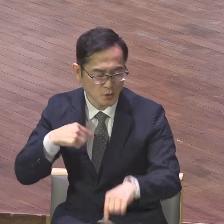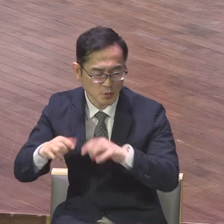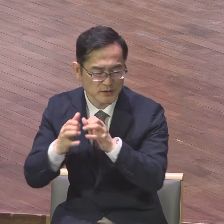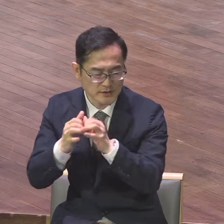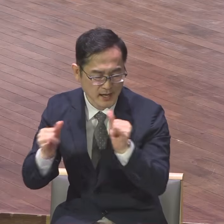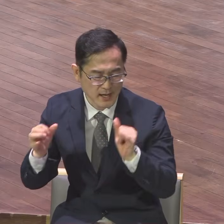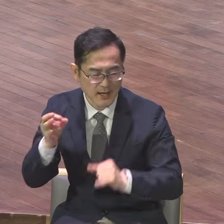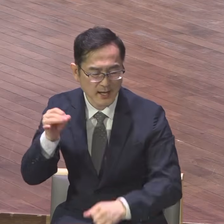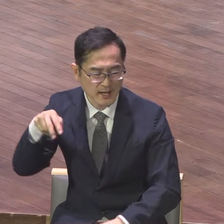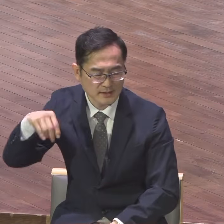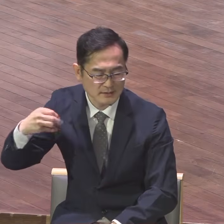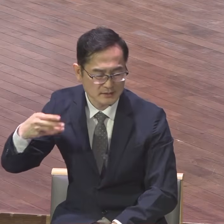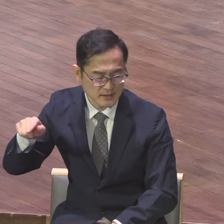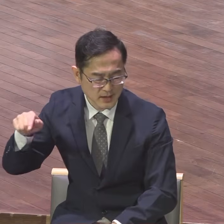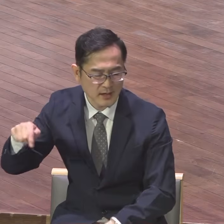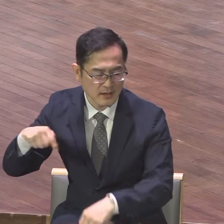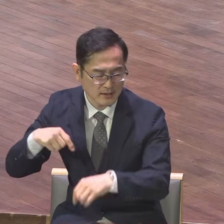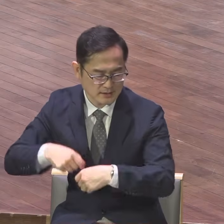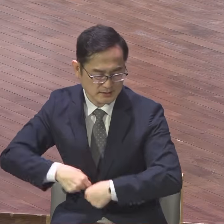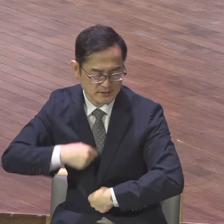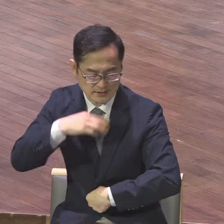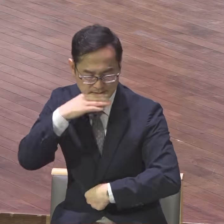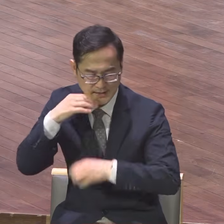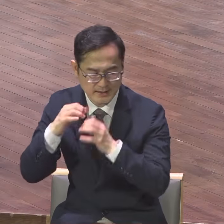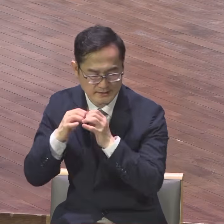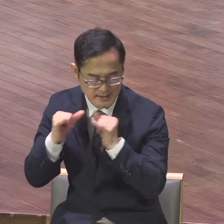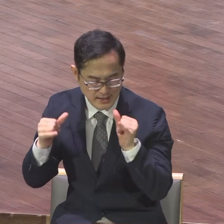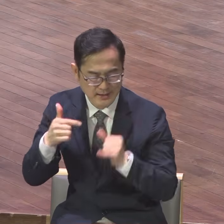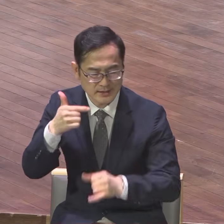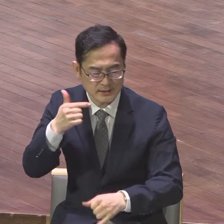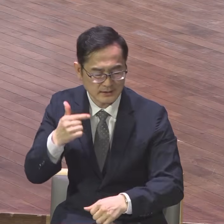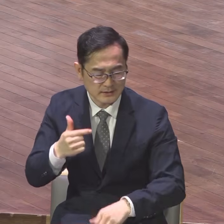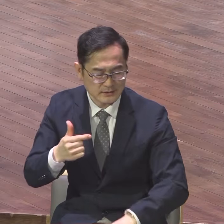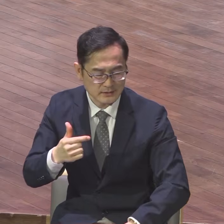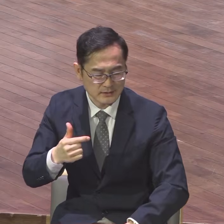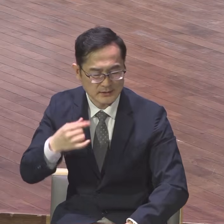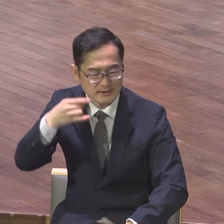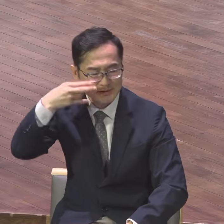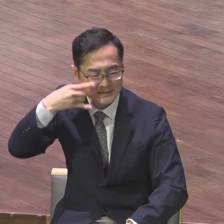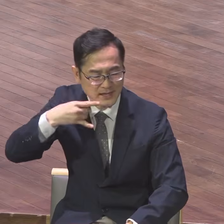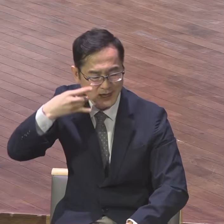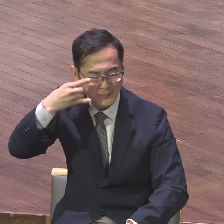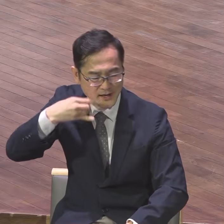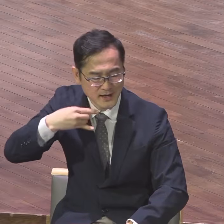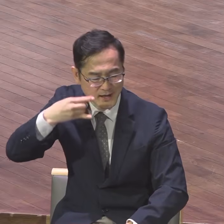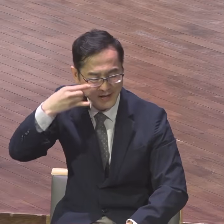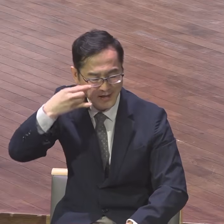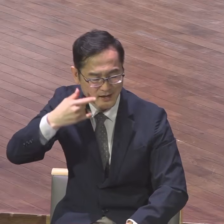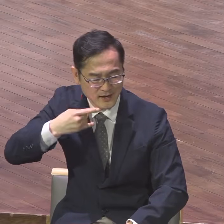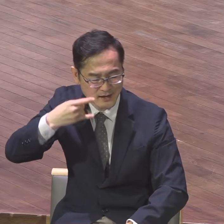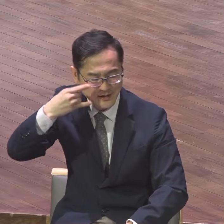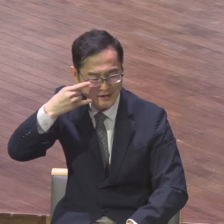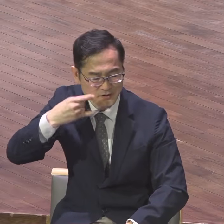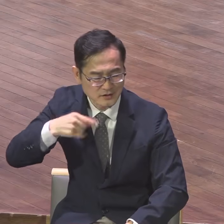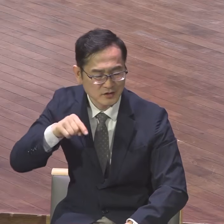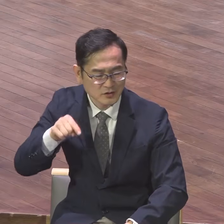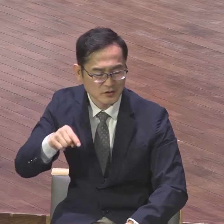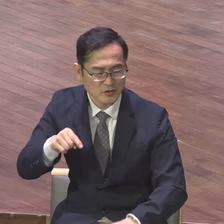그는 신실한 학자 느헤미야서 그는 부서진